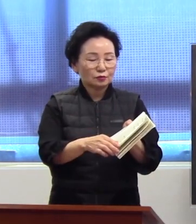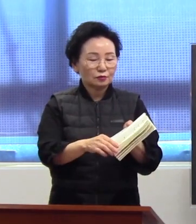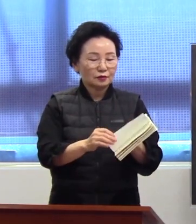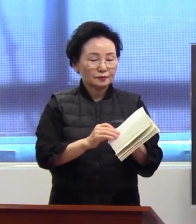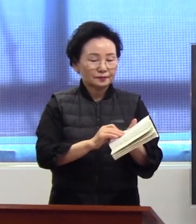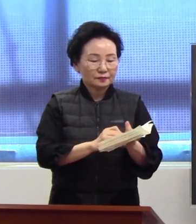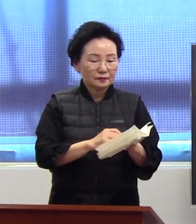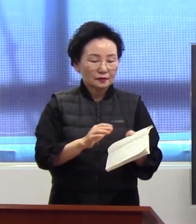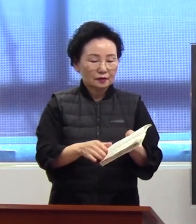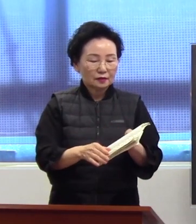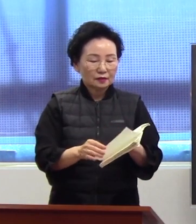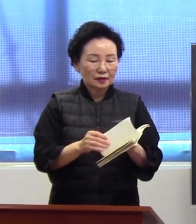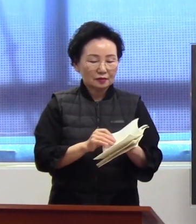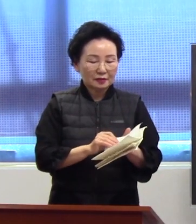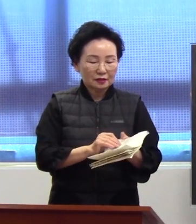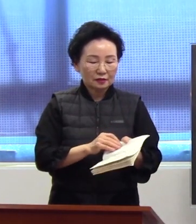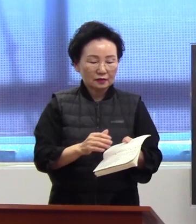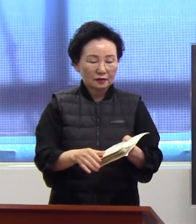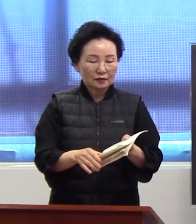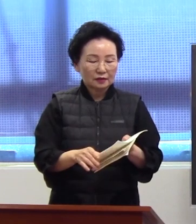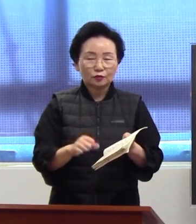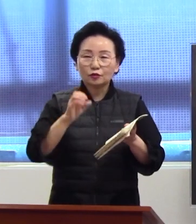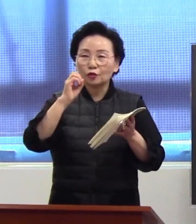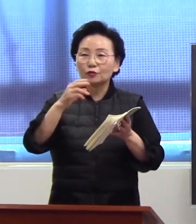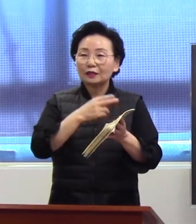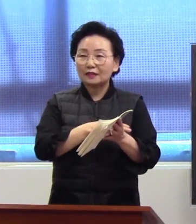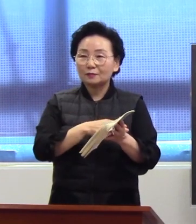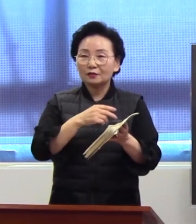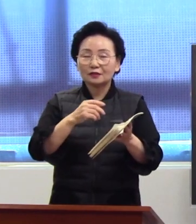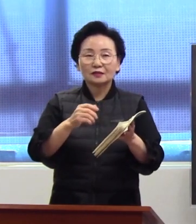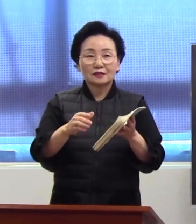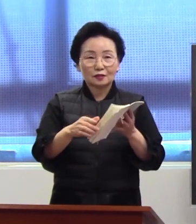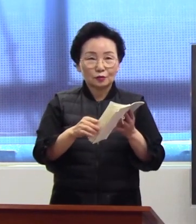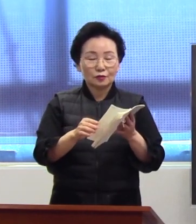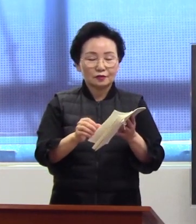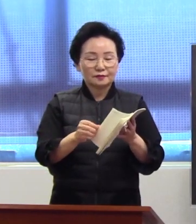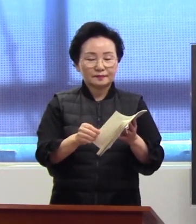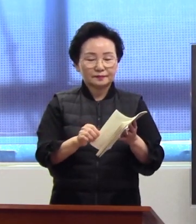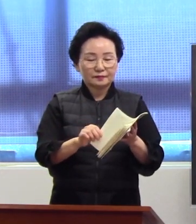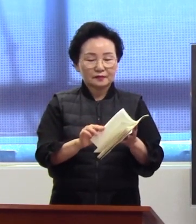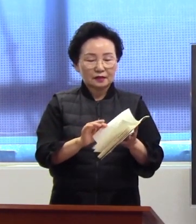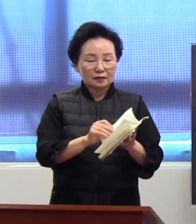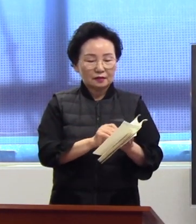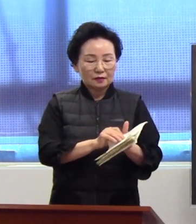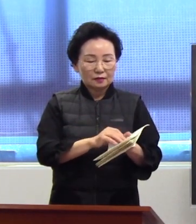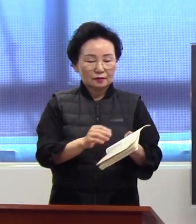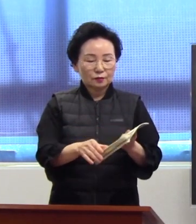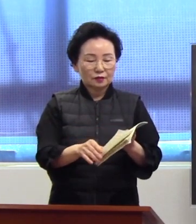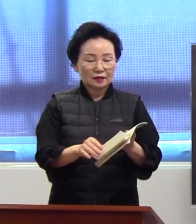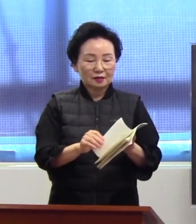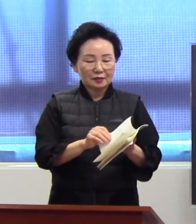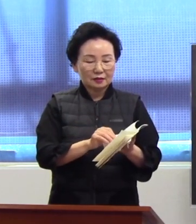기도고, 그 다음에는 또 전도사님들 기도, 또 그